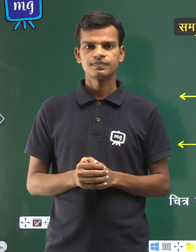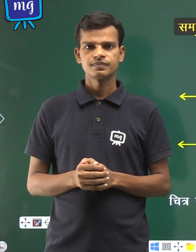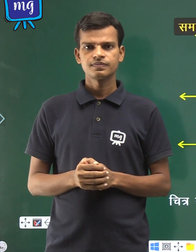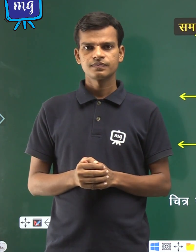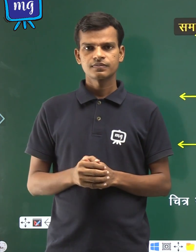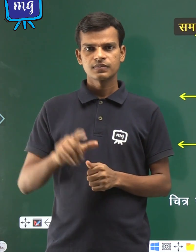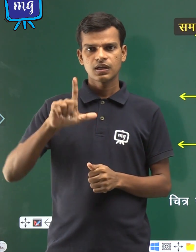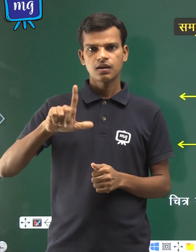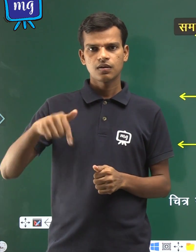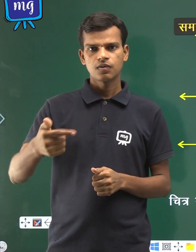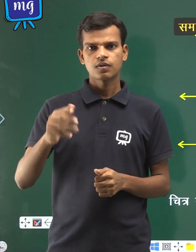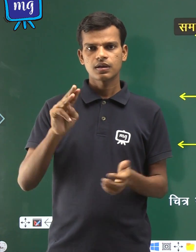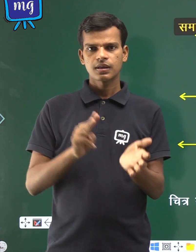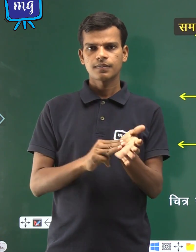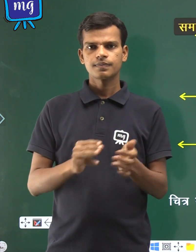L और M